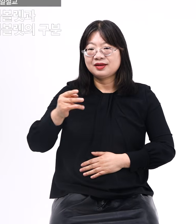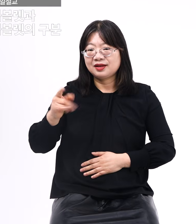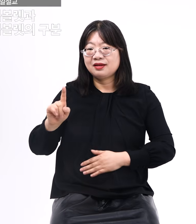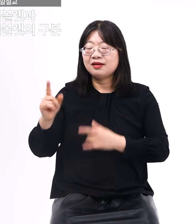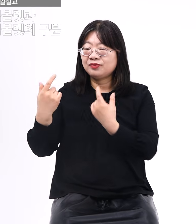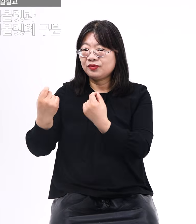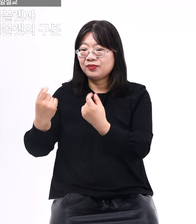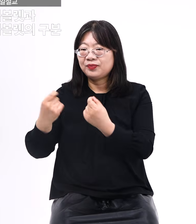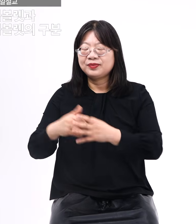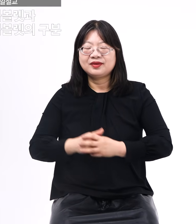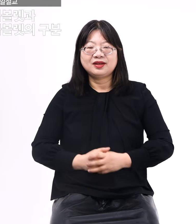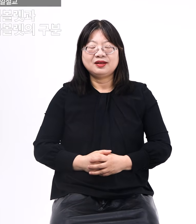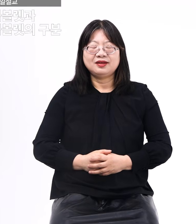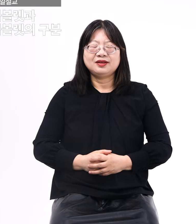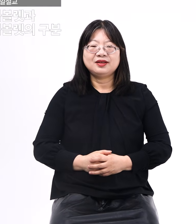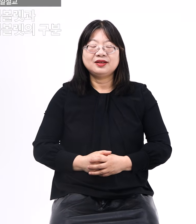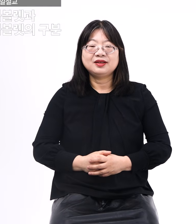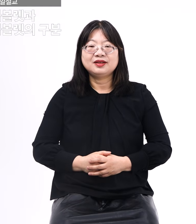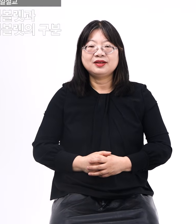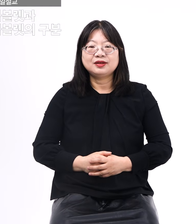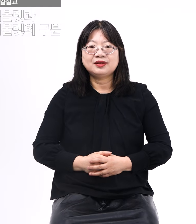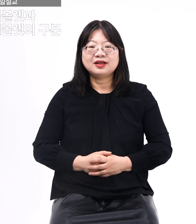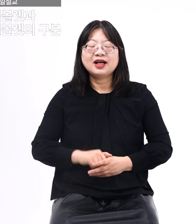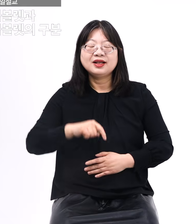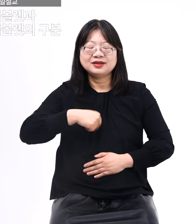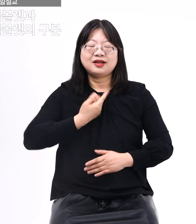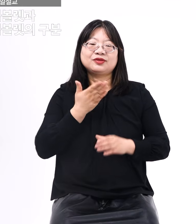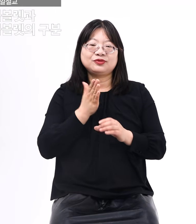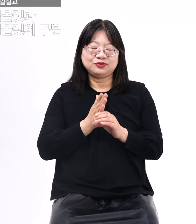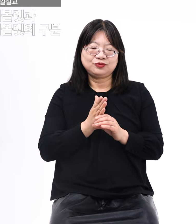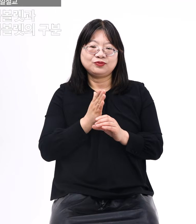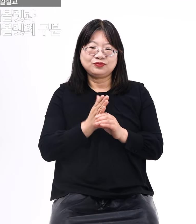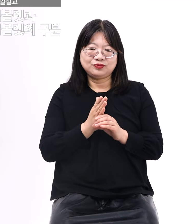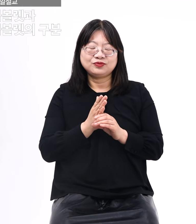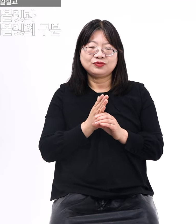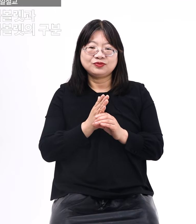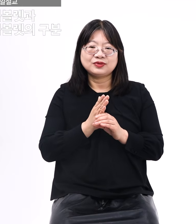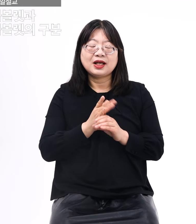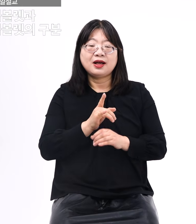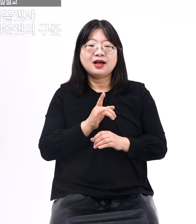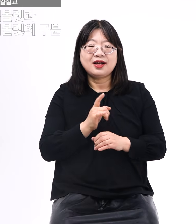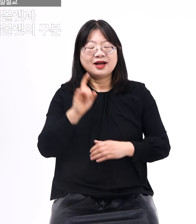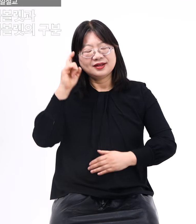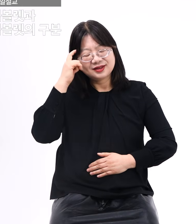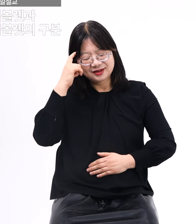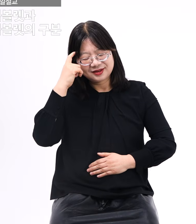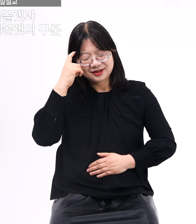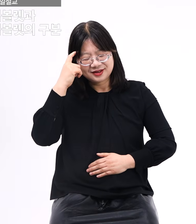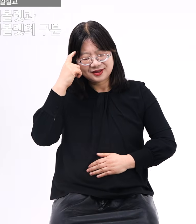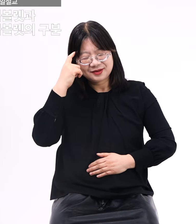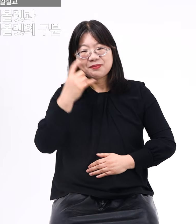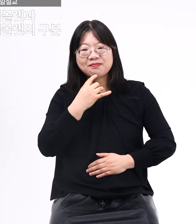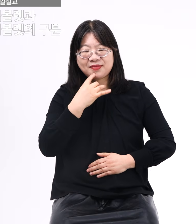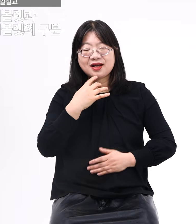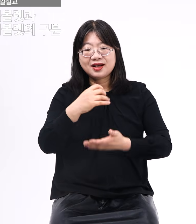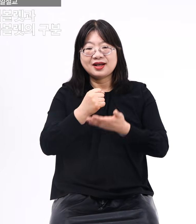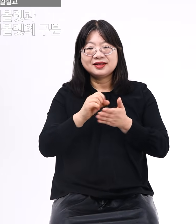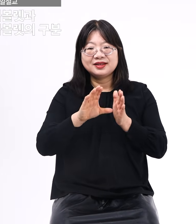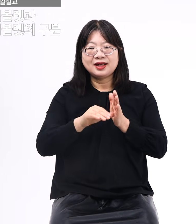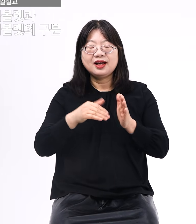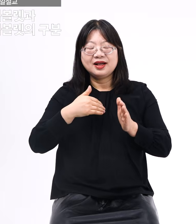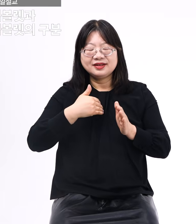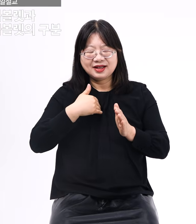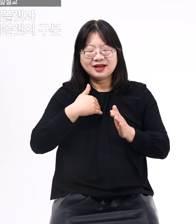입다처럼 자기 본의적인 자기 중심적인 마인드로 살아갈 때